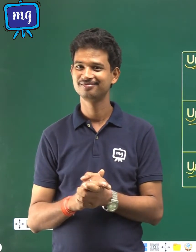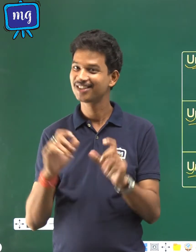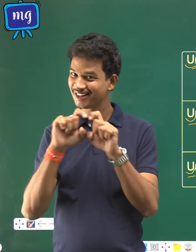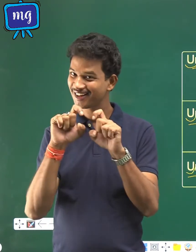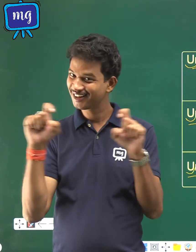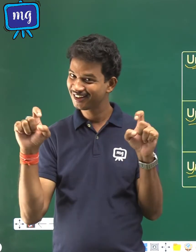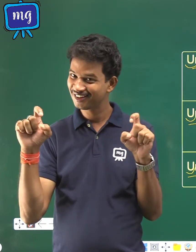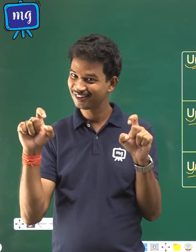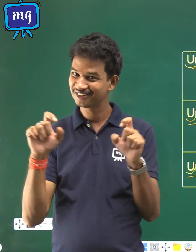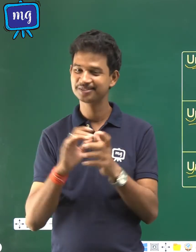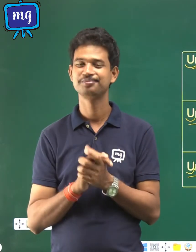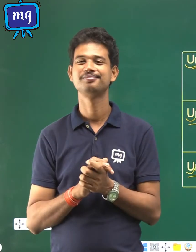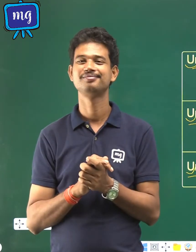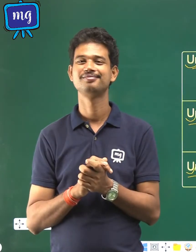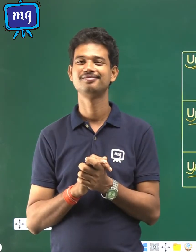Clear?